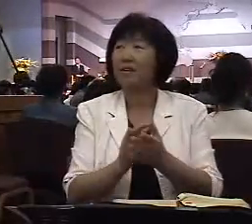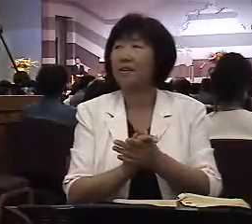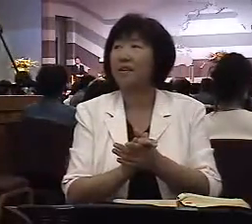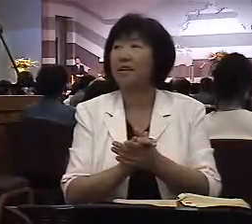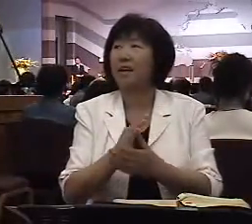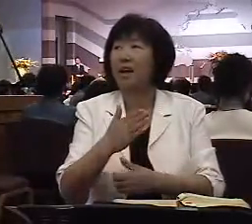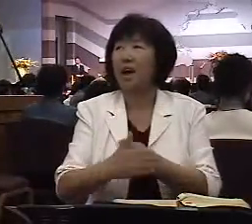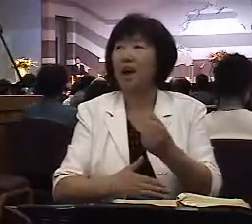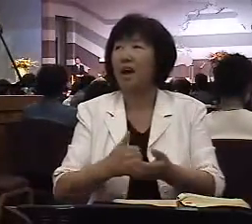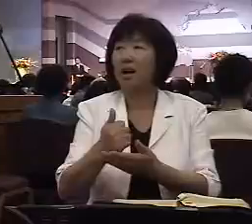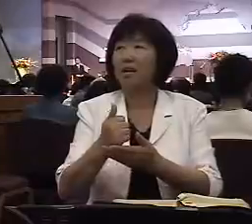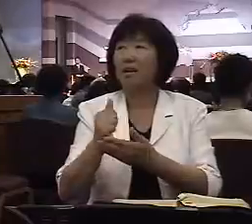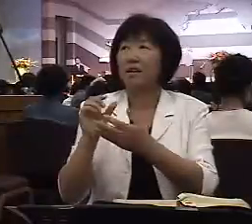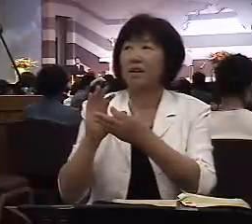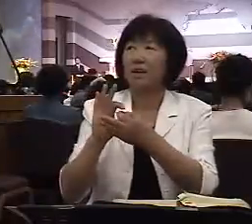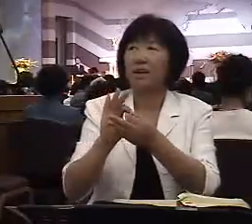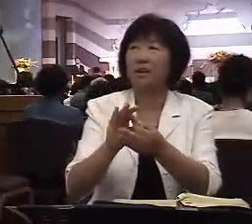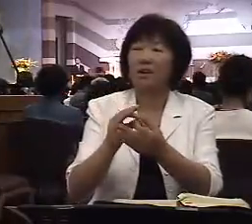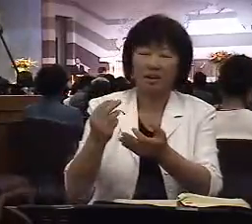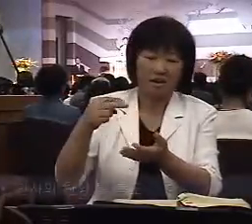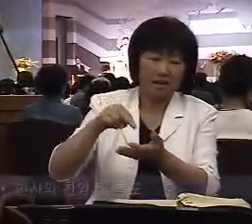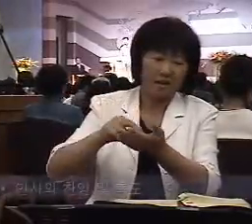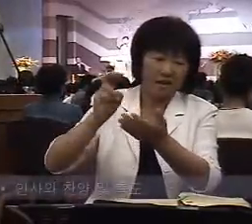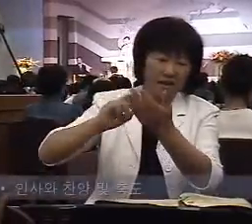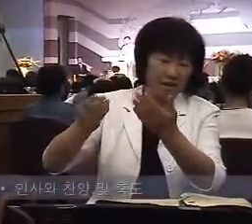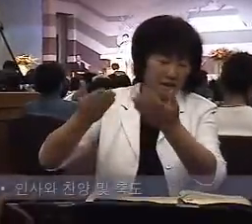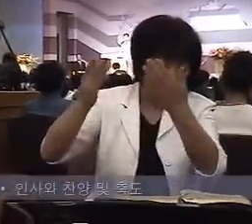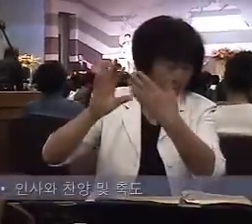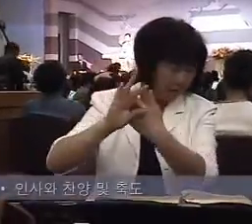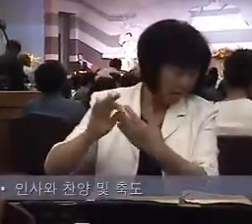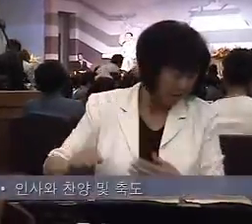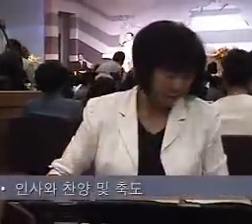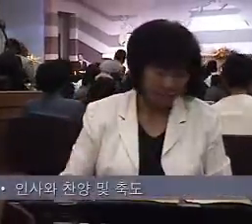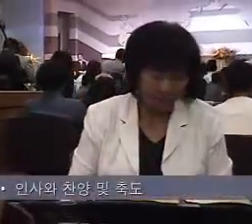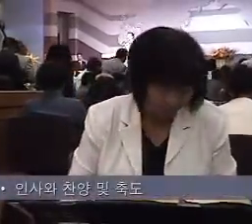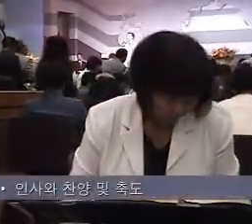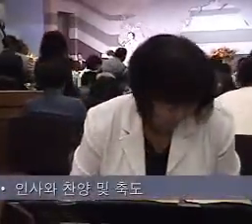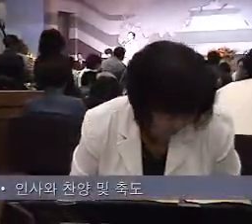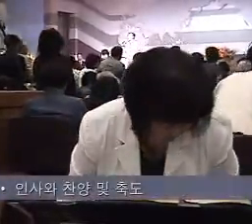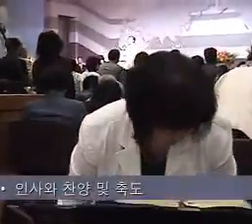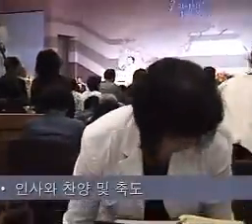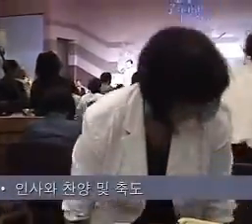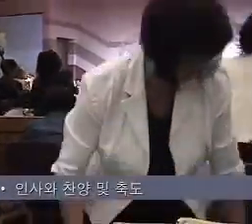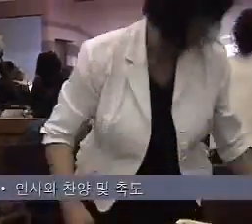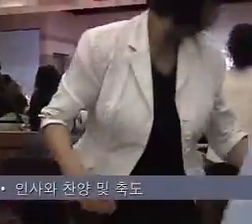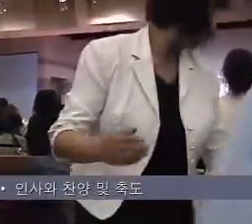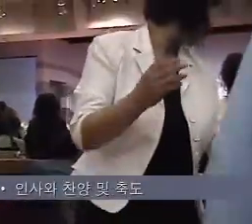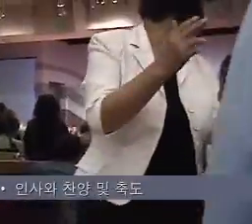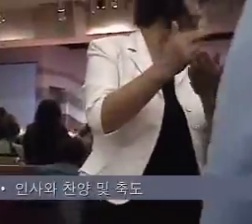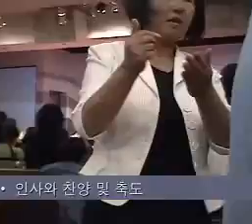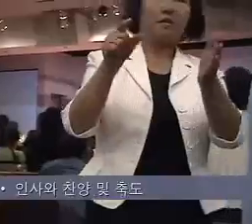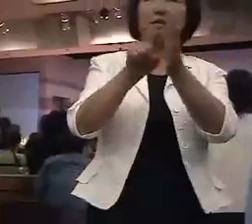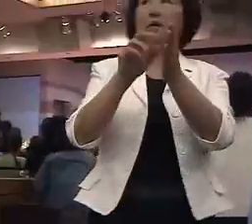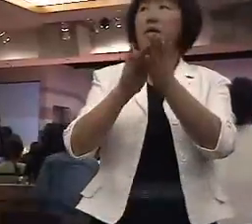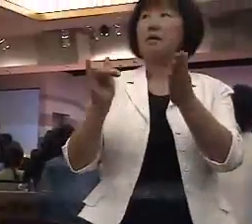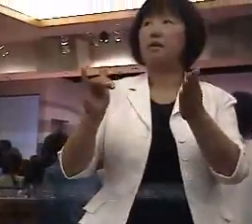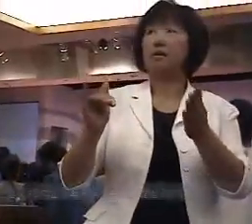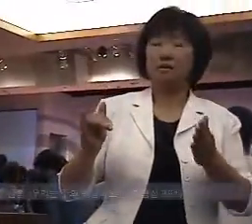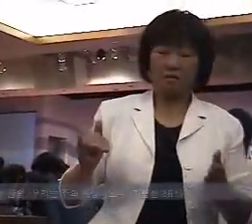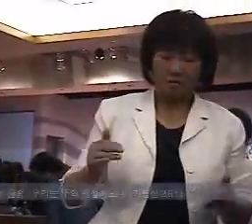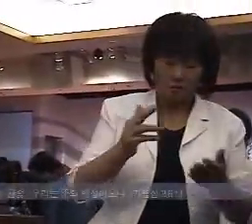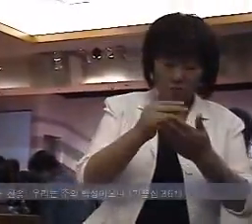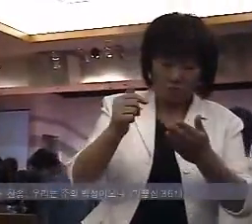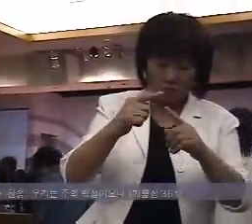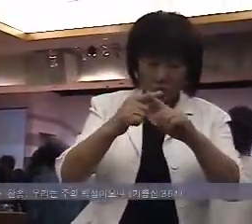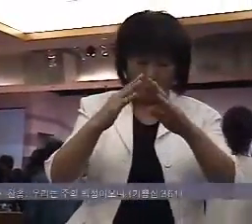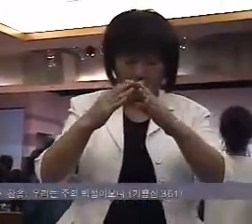그러한 하나님을 우리 계속해서 일어나 찬양드리면서 우리는 주의 백성입니다. 주님의 교회를 세우셔서